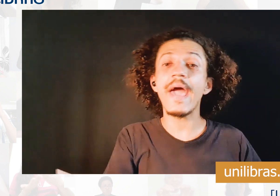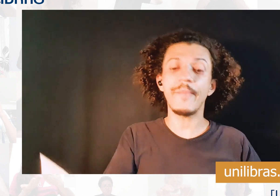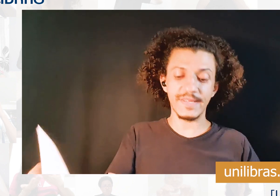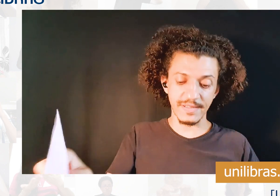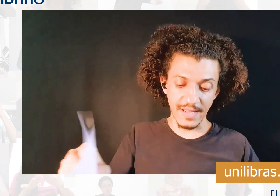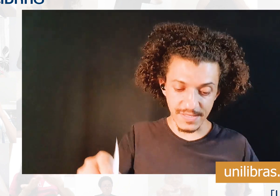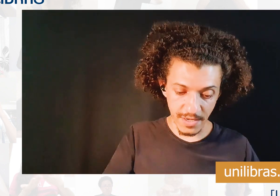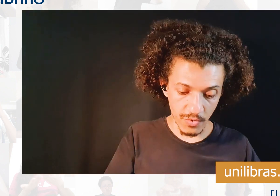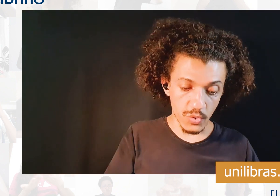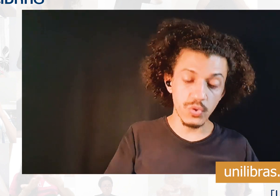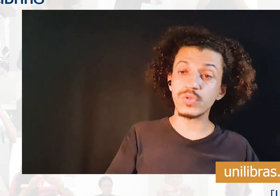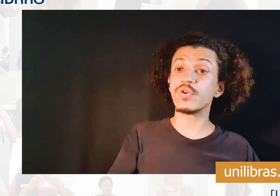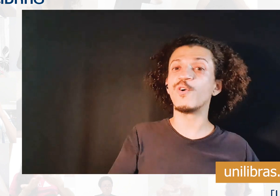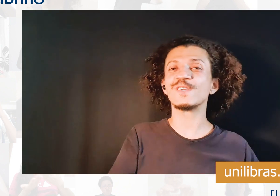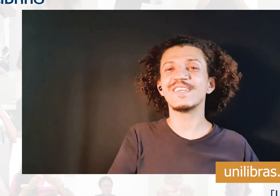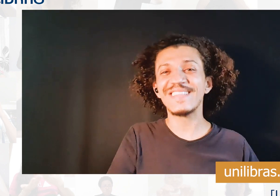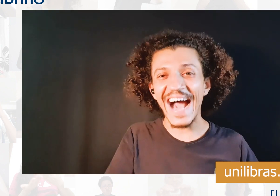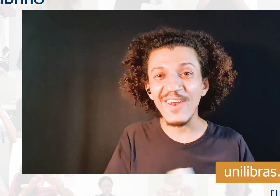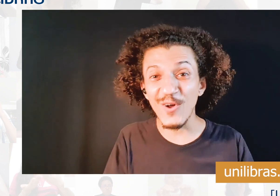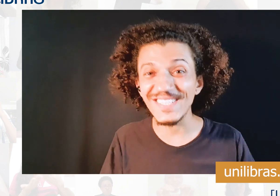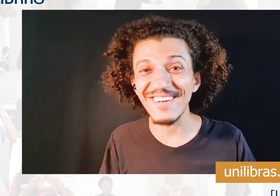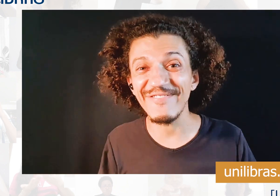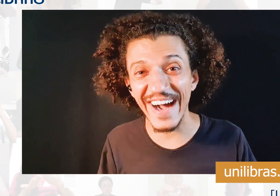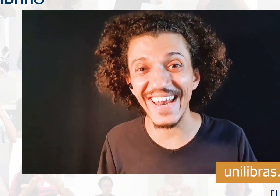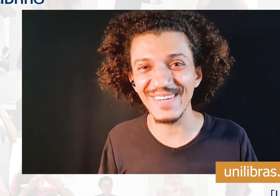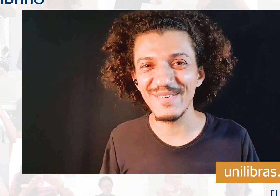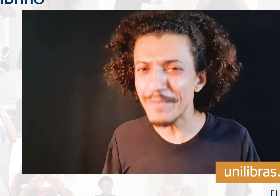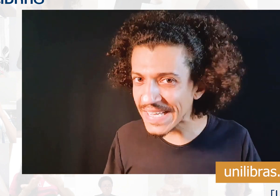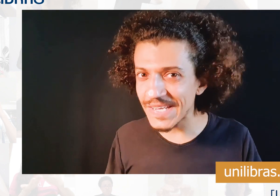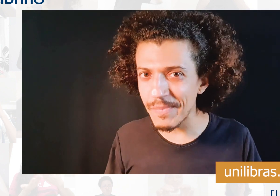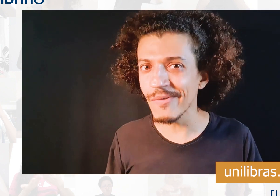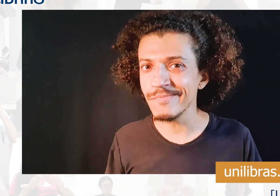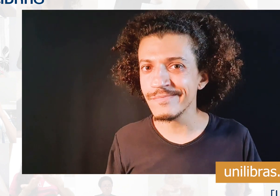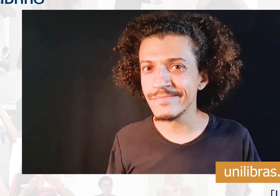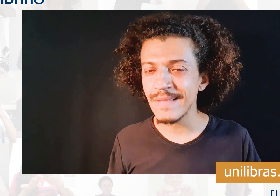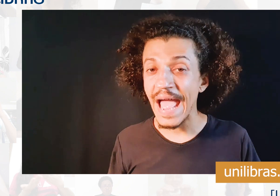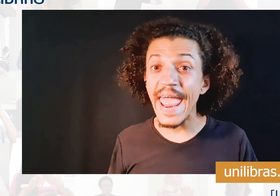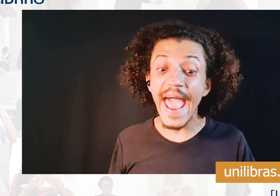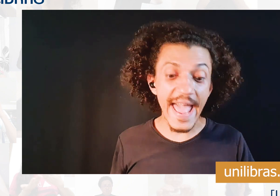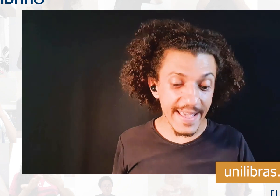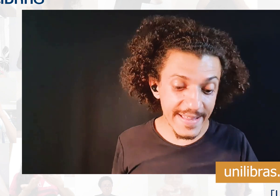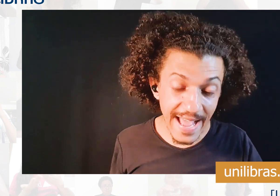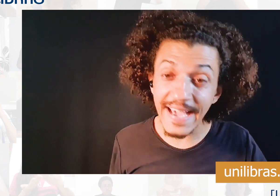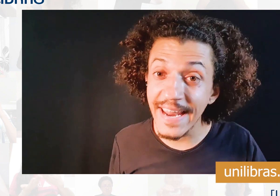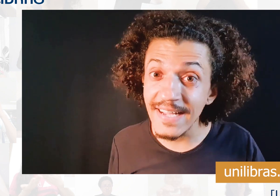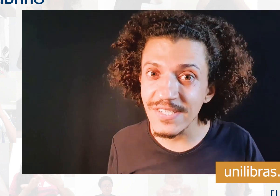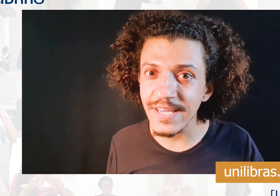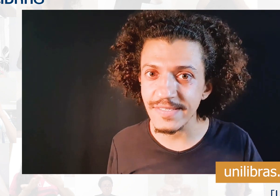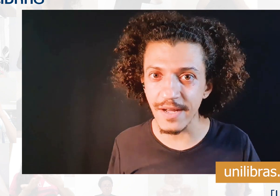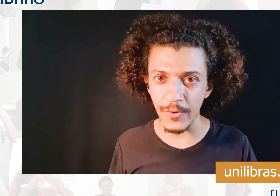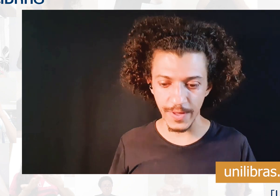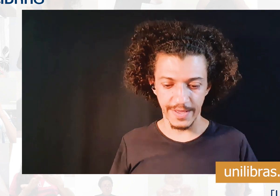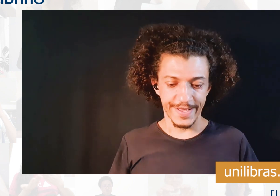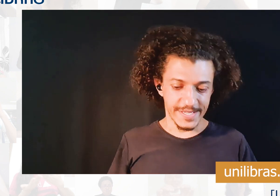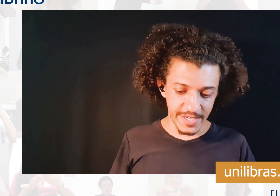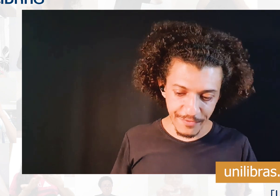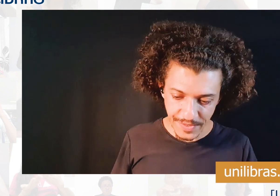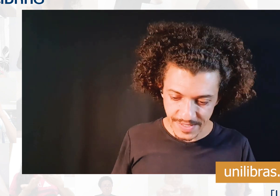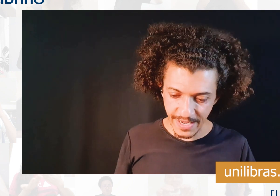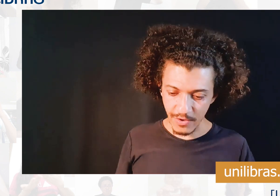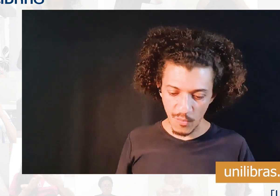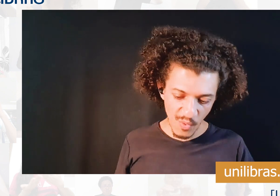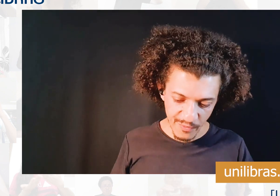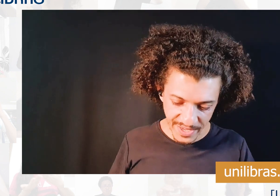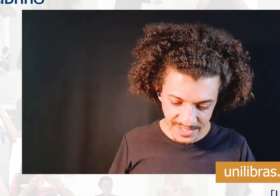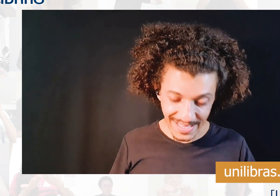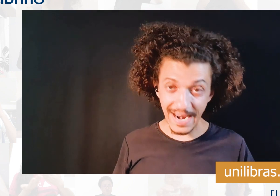uma representação dos sons da nossa fala. Percebeu? É aí que está a grande questão. Se